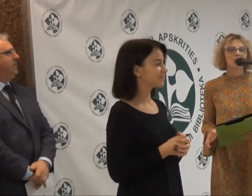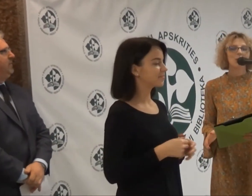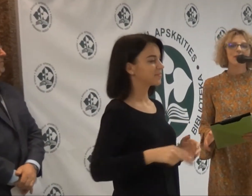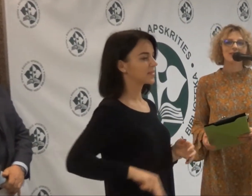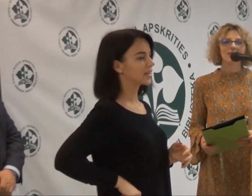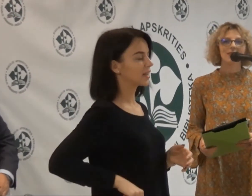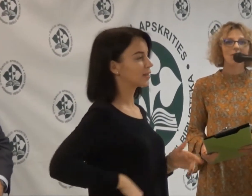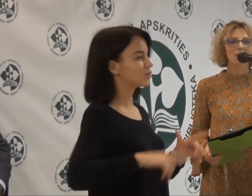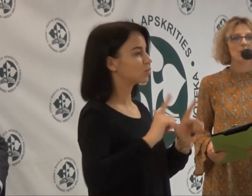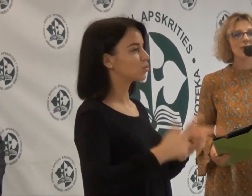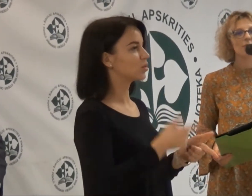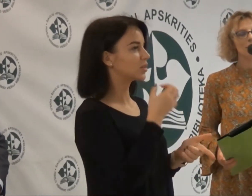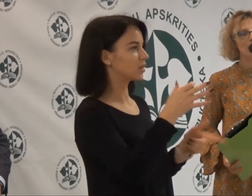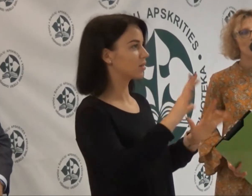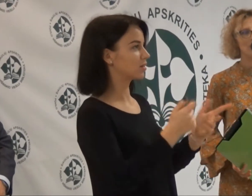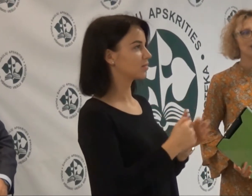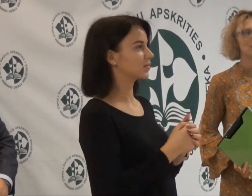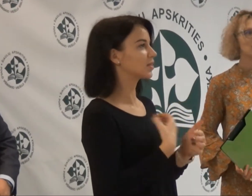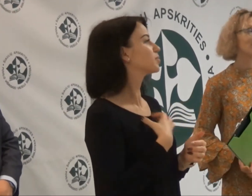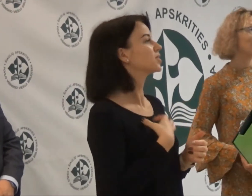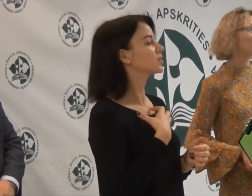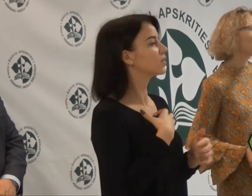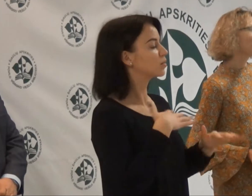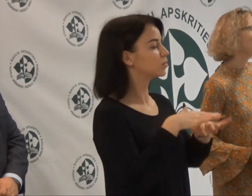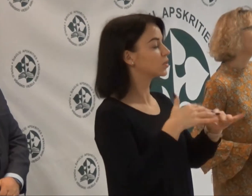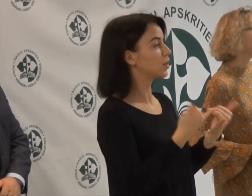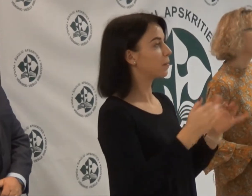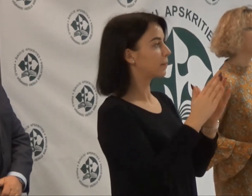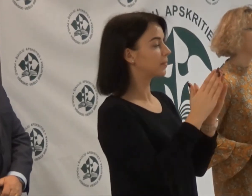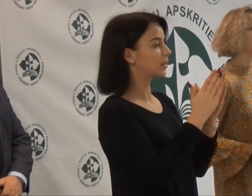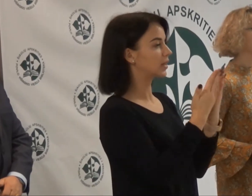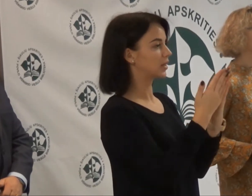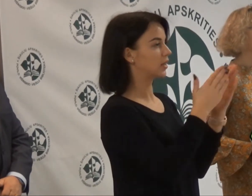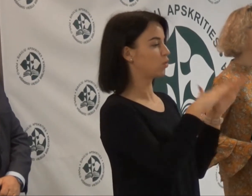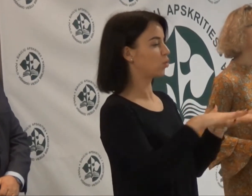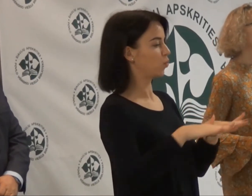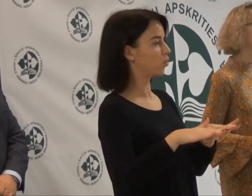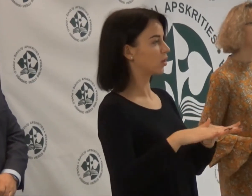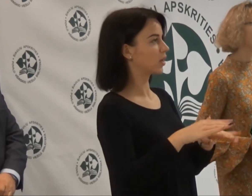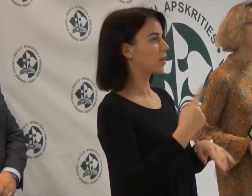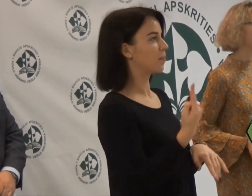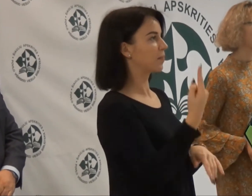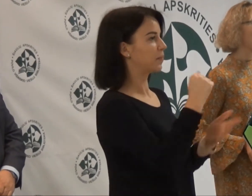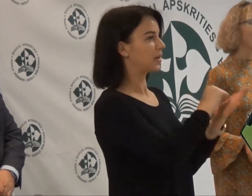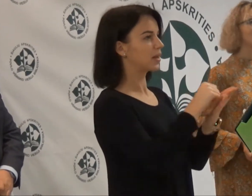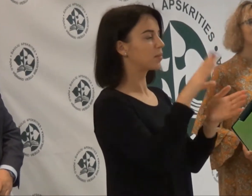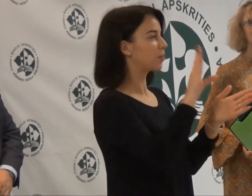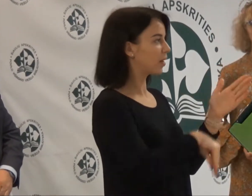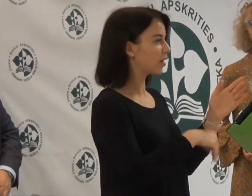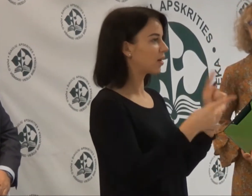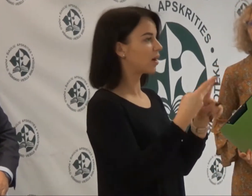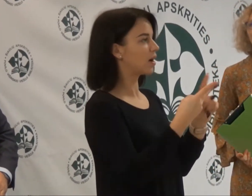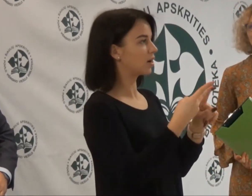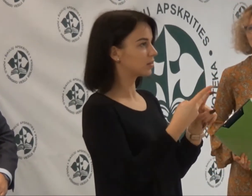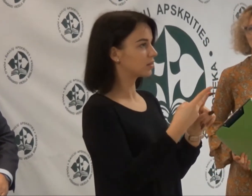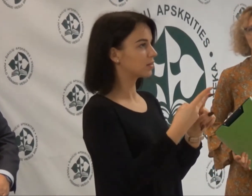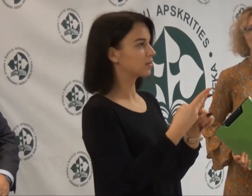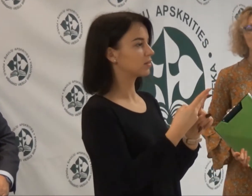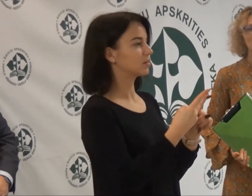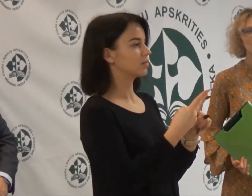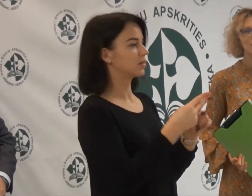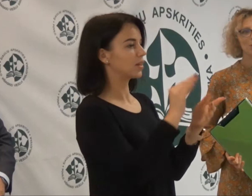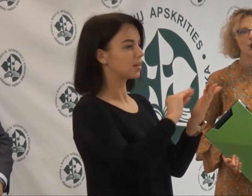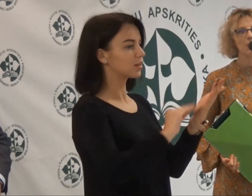direktorius iš tikrųjų akcentavo labai svarbų momentą. Ši knygų mugė negalėtų vykti. Pirma, be leidėjų, antra, be